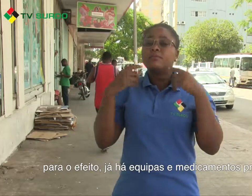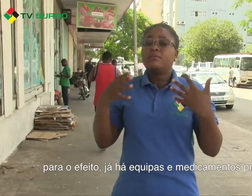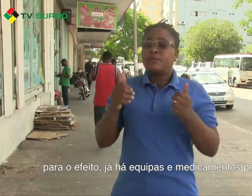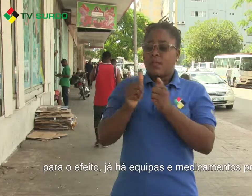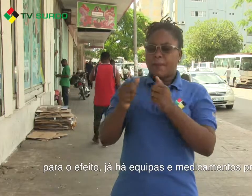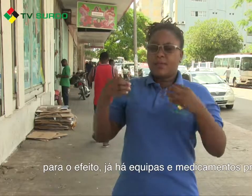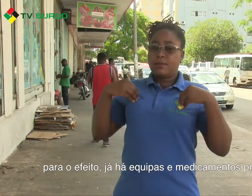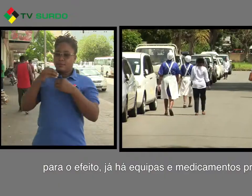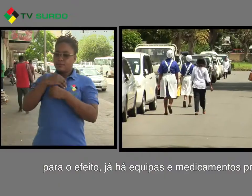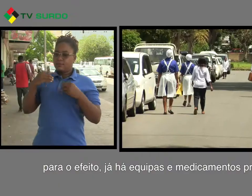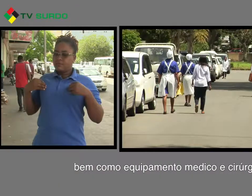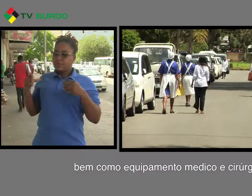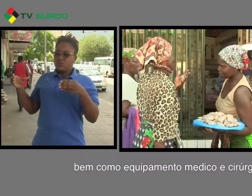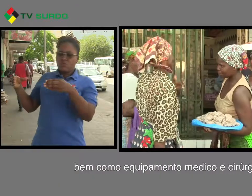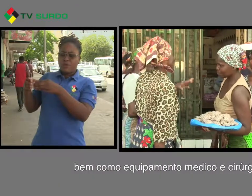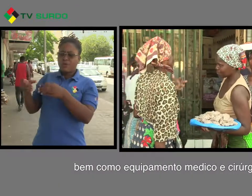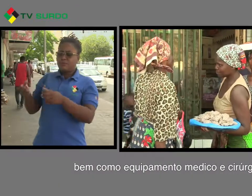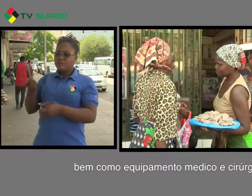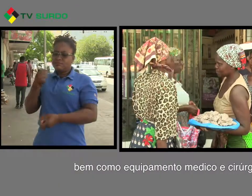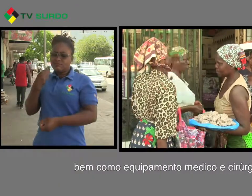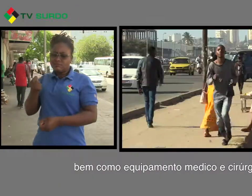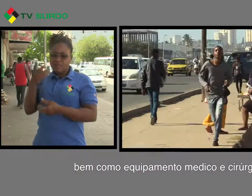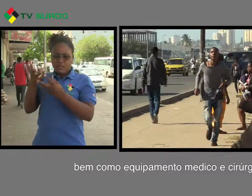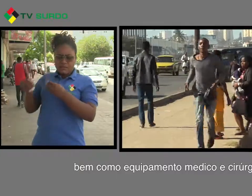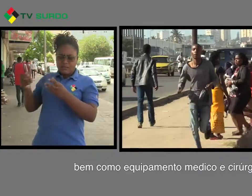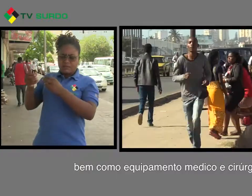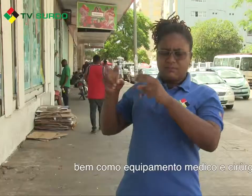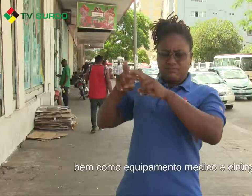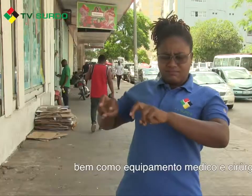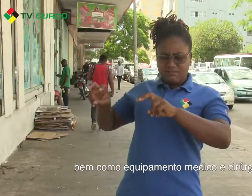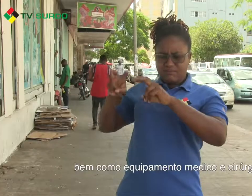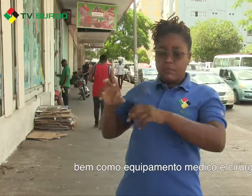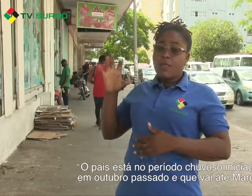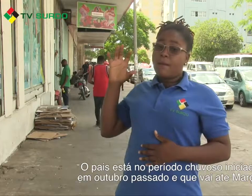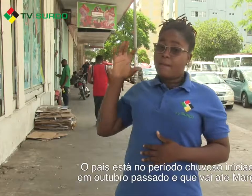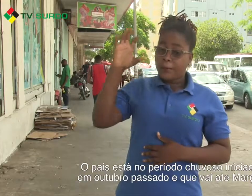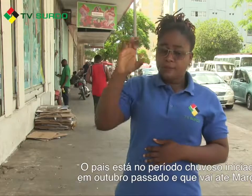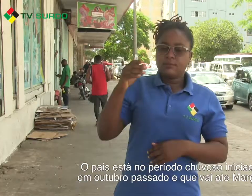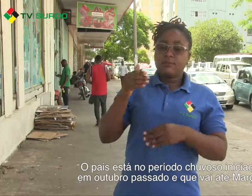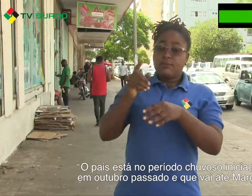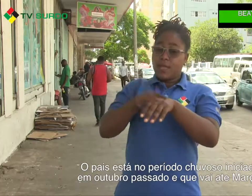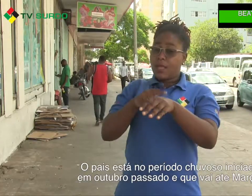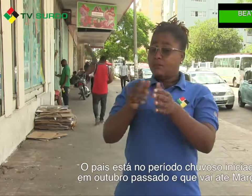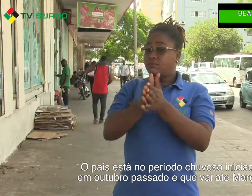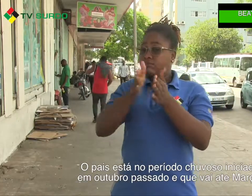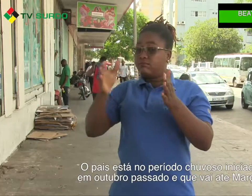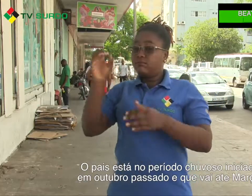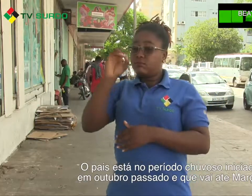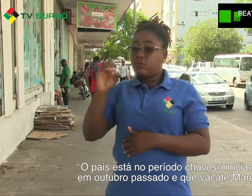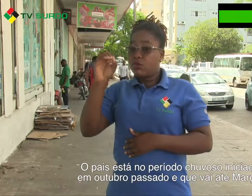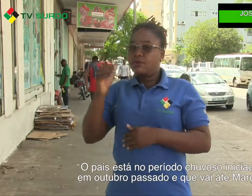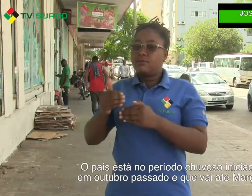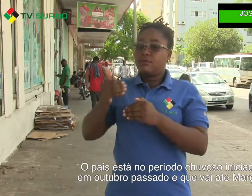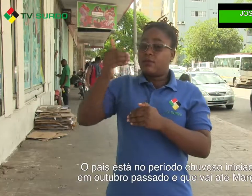já equipas de medicamentos preparados, bem como equipamento médico e cirúrgico. O país está num período chuvoso, iniciado em outubro